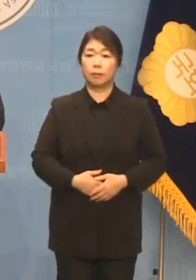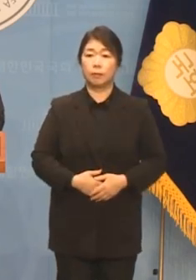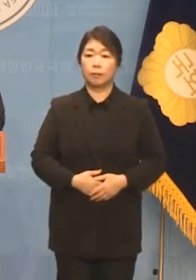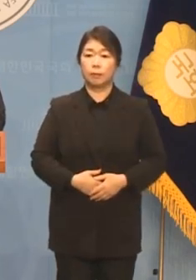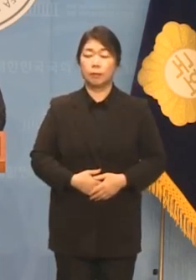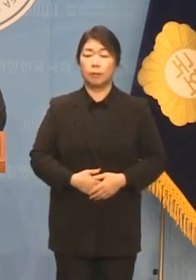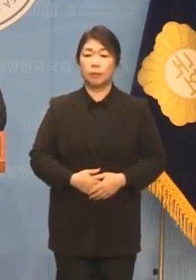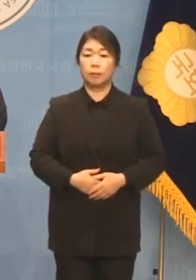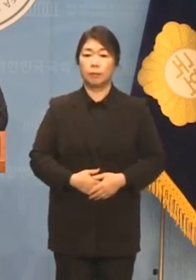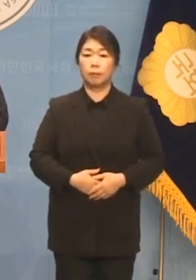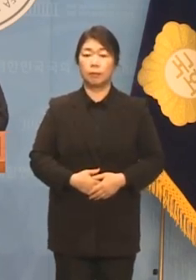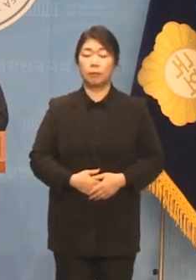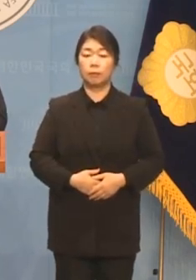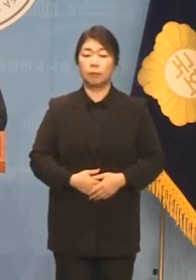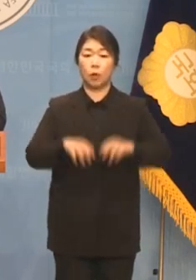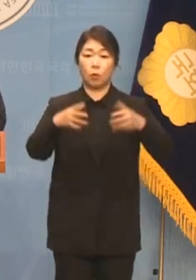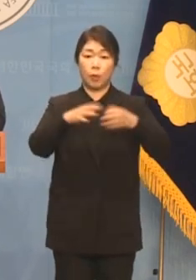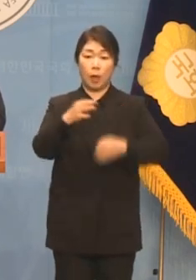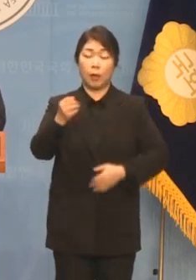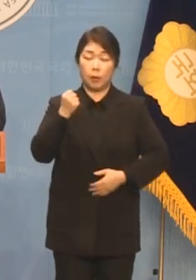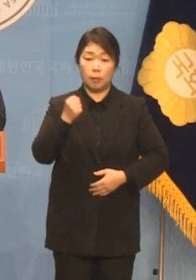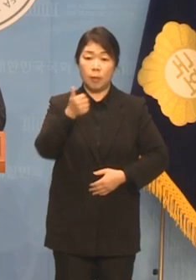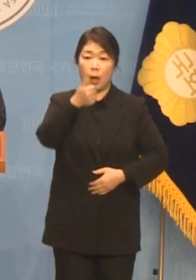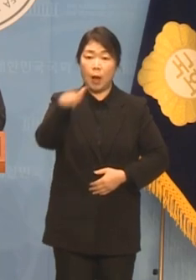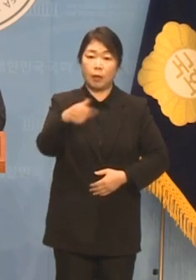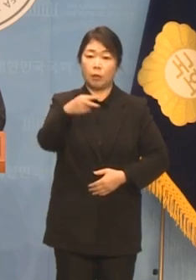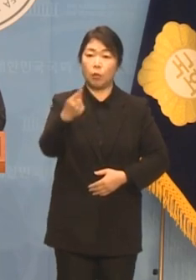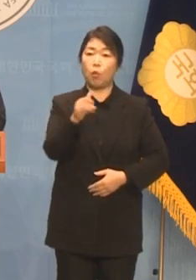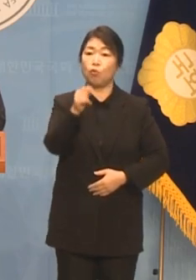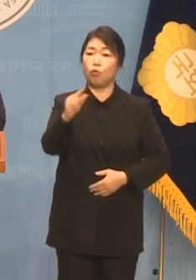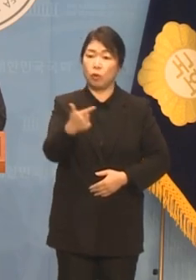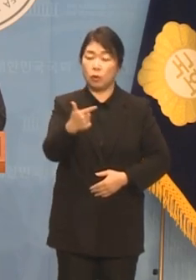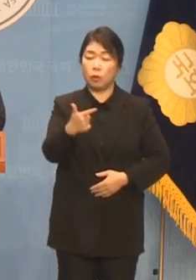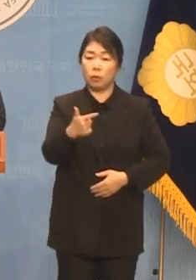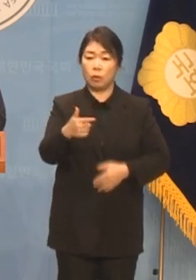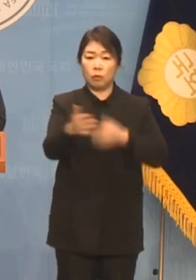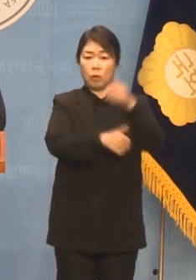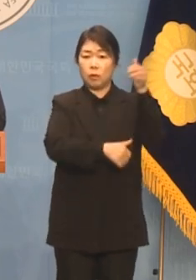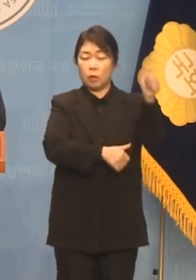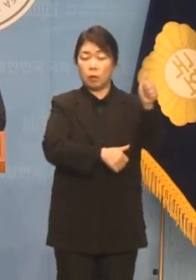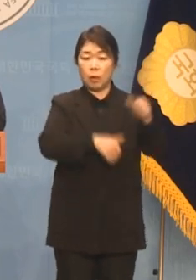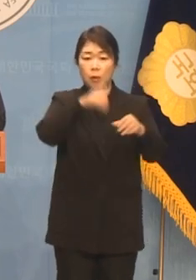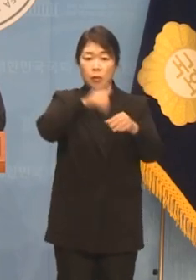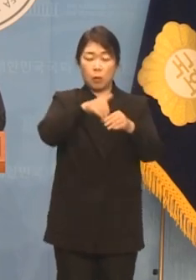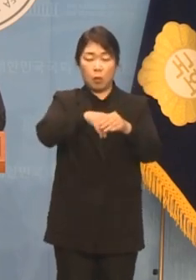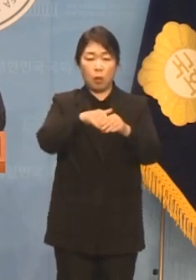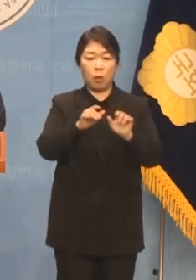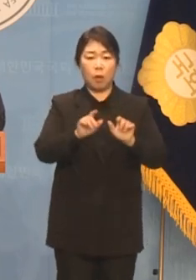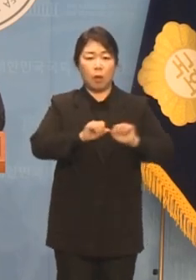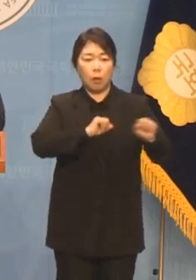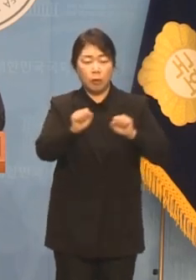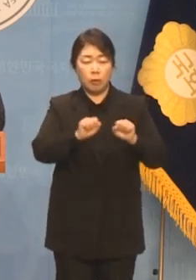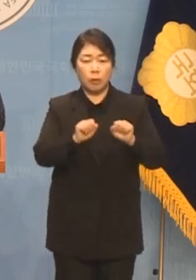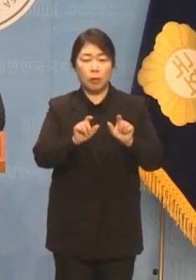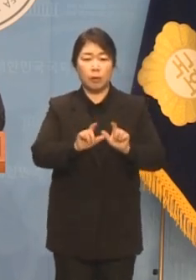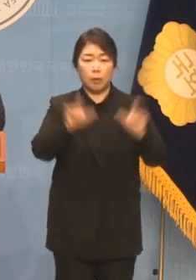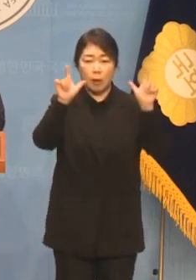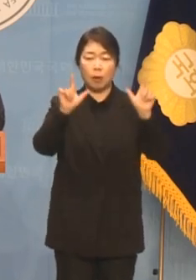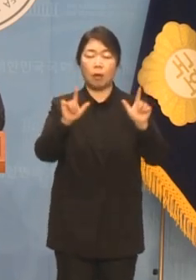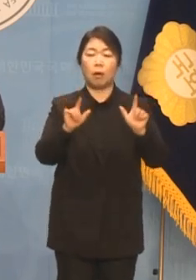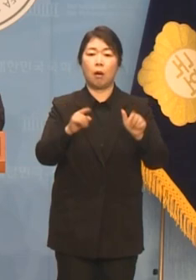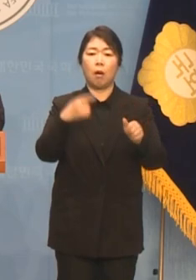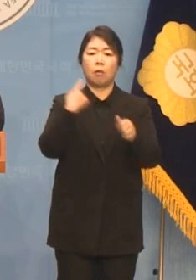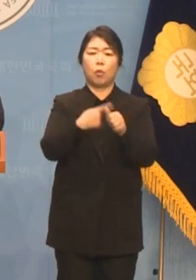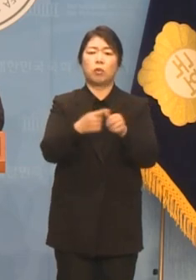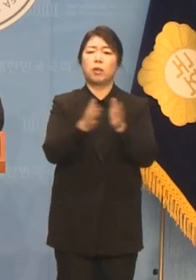하겠습니다 국민의 임 한동훈 위원장이 선거 첫날 유세를 욕설로 시작했습니다